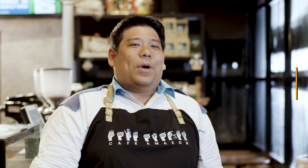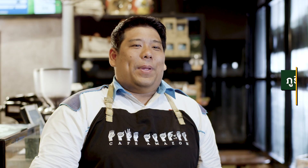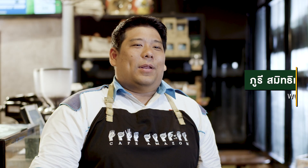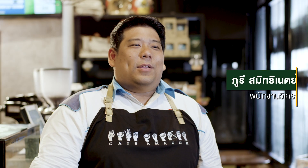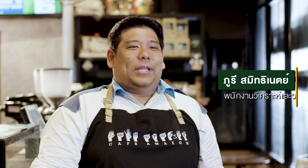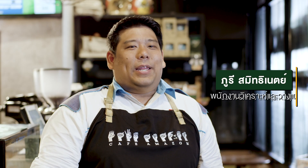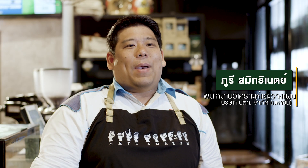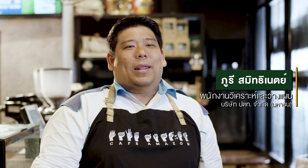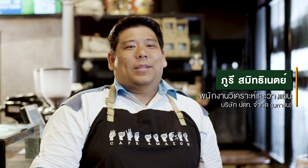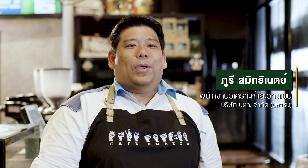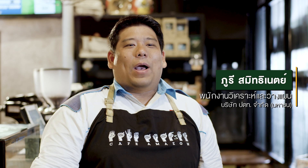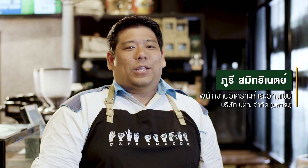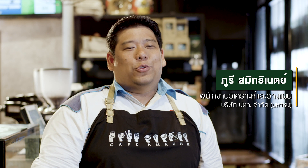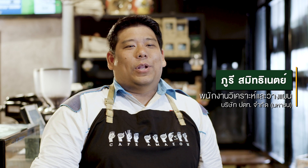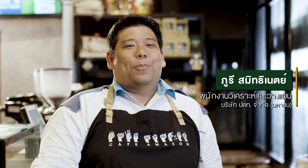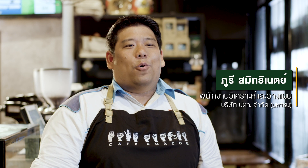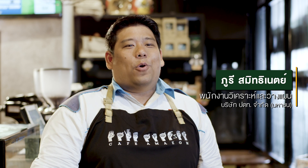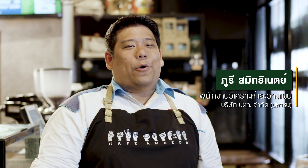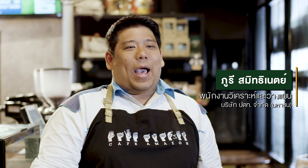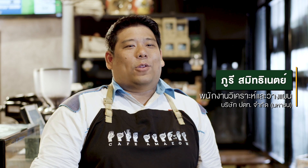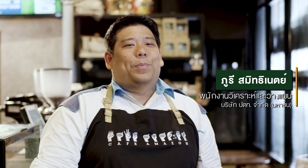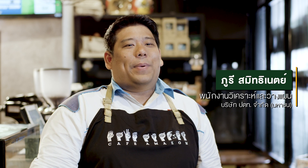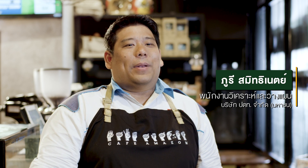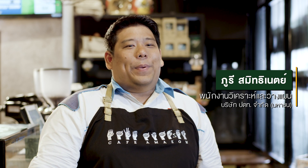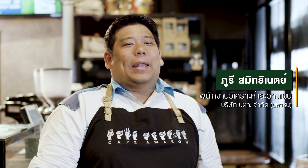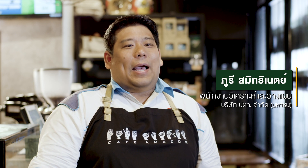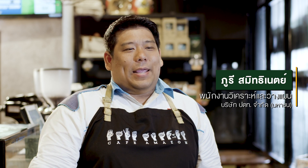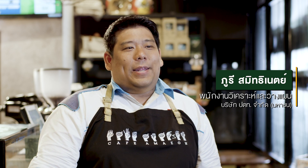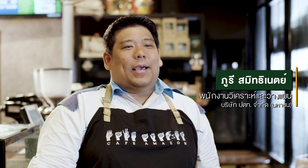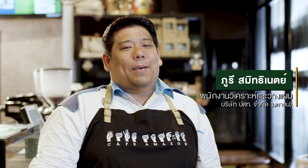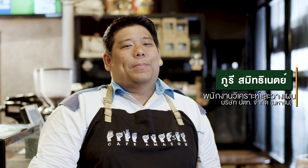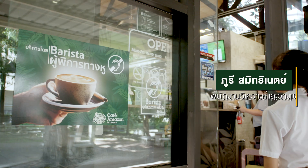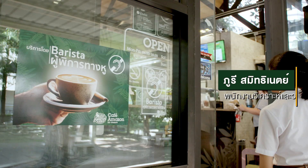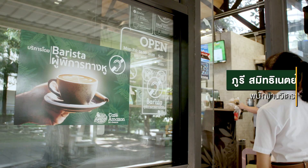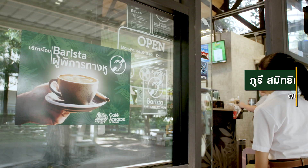เป็นสิ่งที่ดีมากเลยที่มีโอกาสที่ช่วยเหลือผู้ด้อยโอกาสกลุ่มที่เป็นผู้พิการทางการได้ยินนะครับแล้วก็อยาก